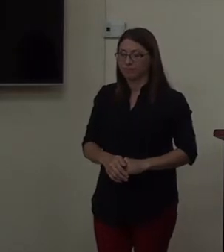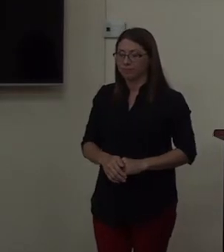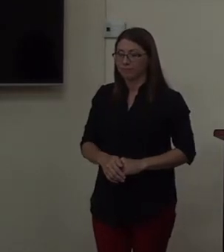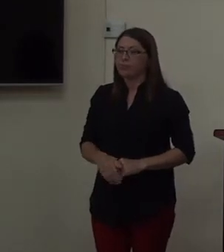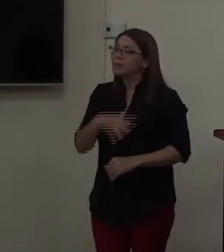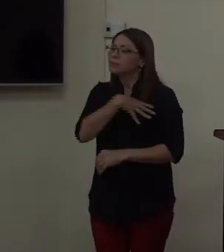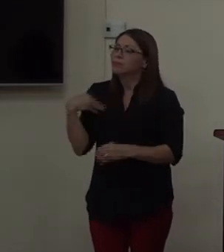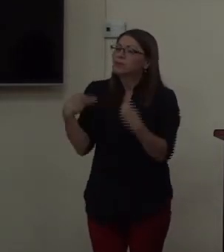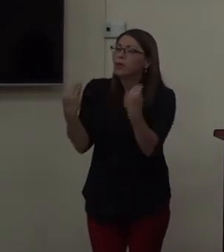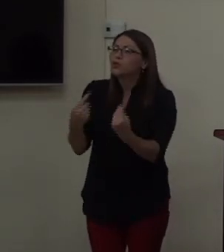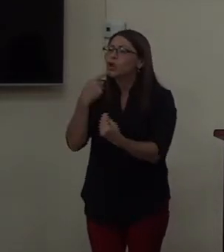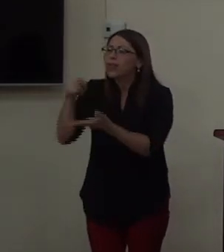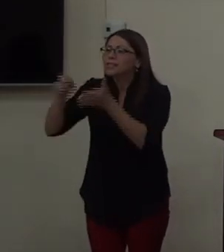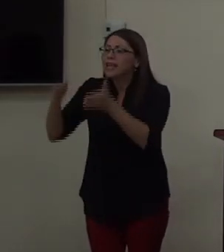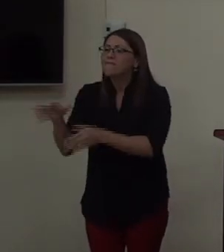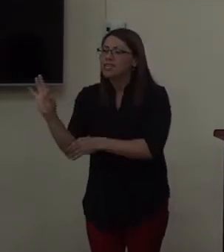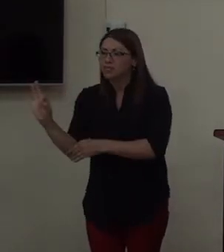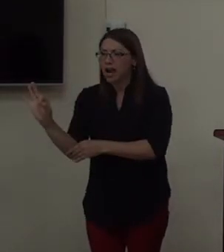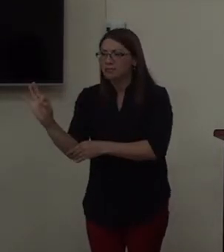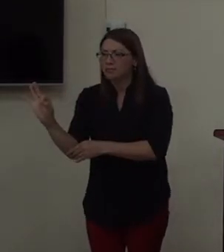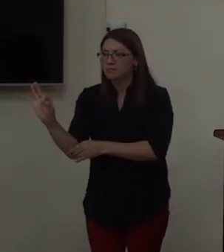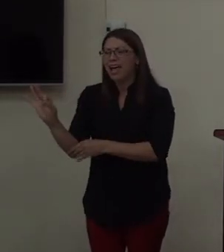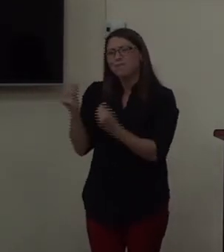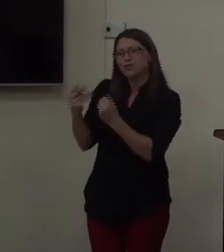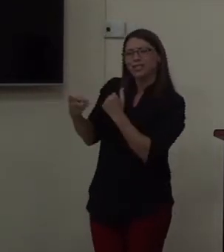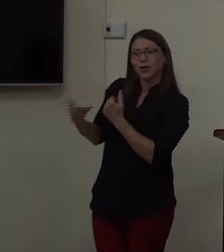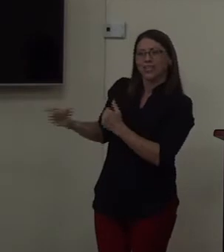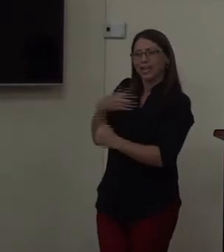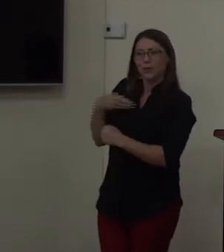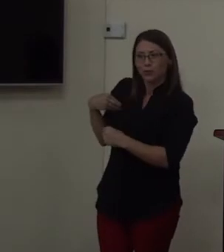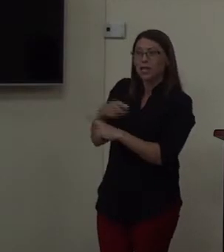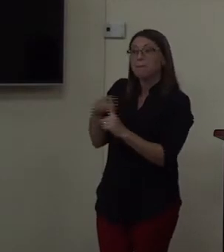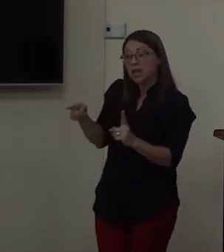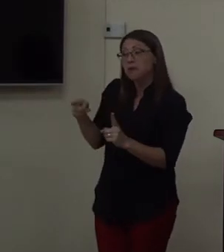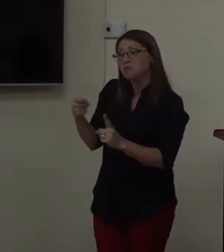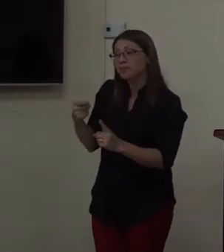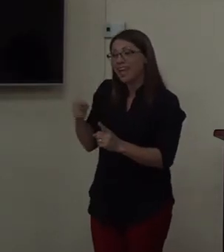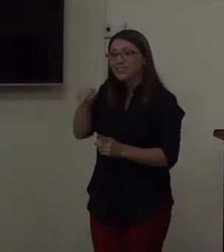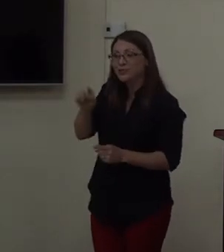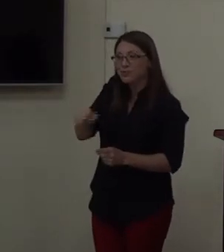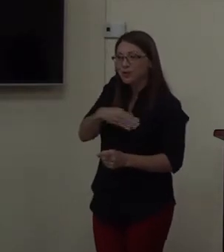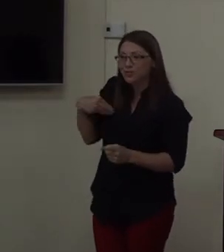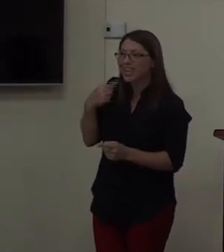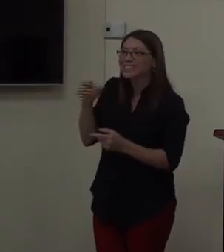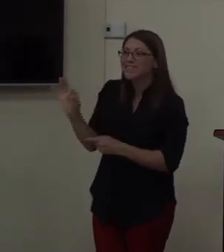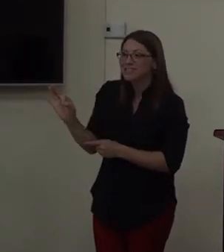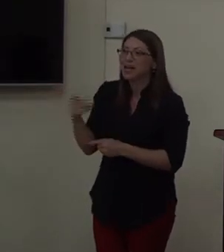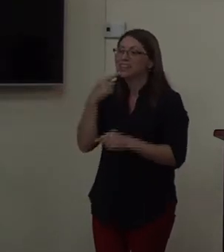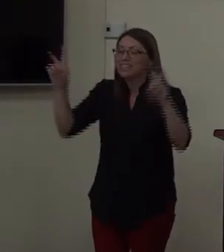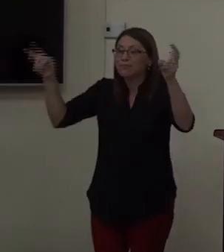Me gusta mucho lo que dice Fishman, aunque hay muchas cosas que no me gustan de lo que dice, pero es posible, ¿verdad? Cuando dice, la lengua que ha